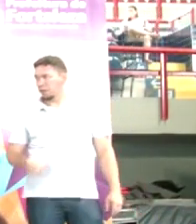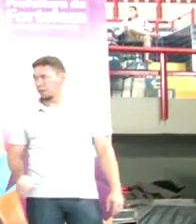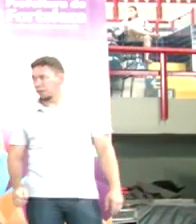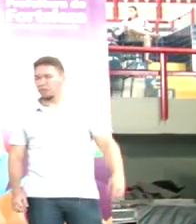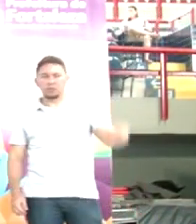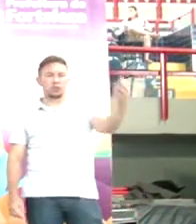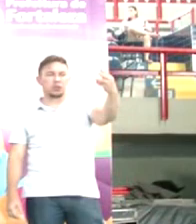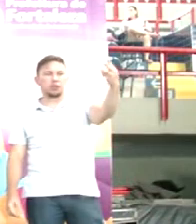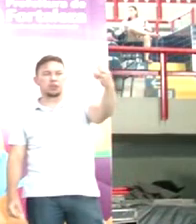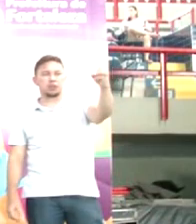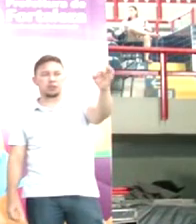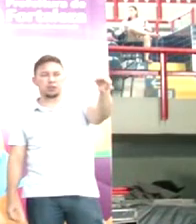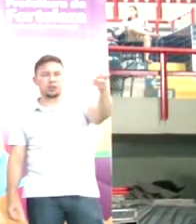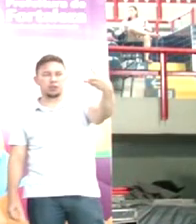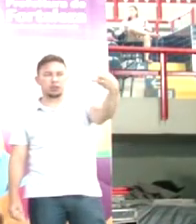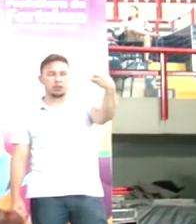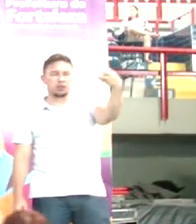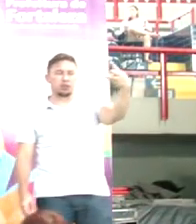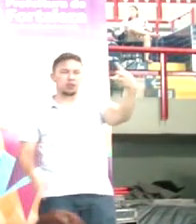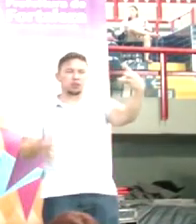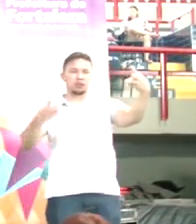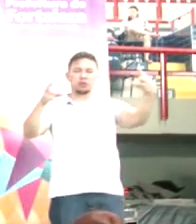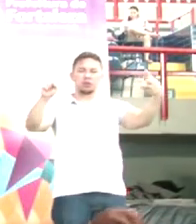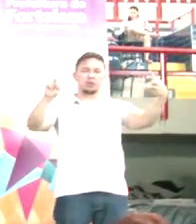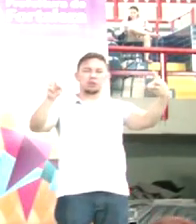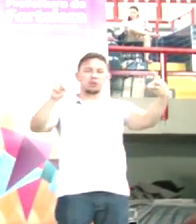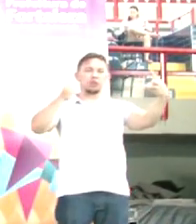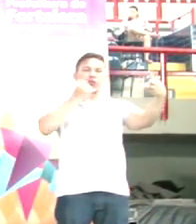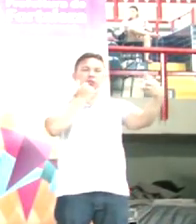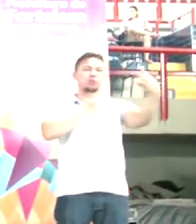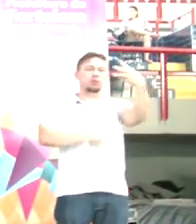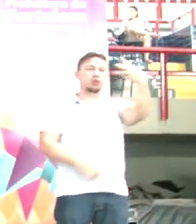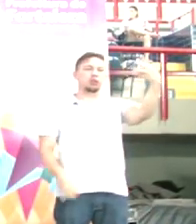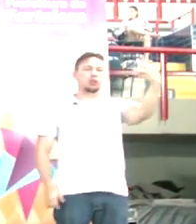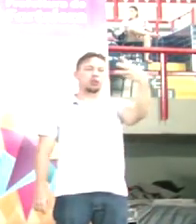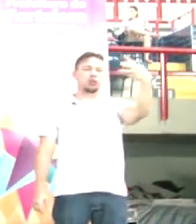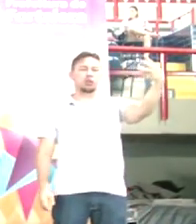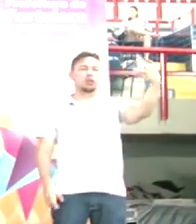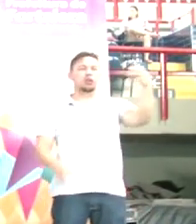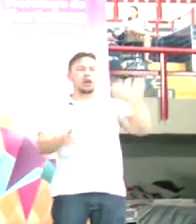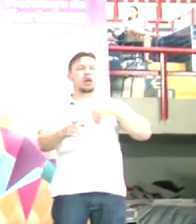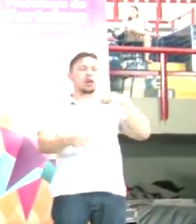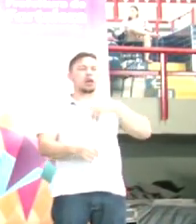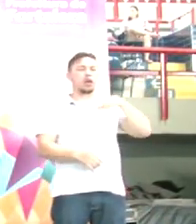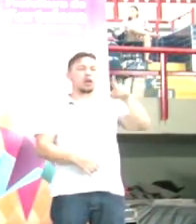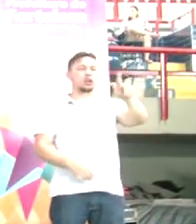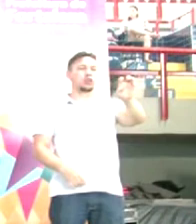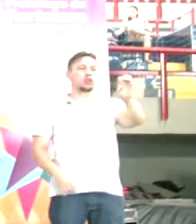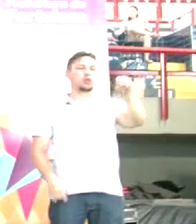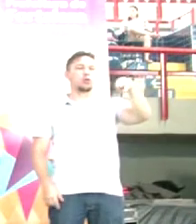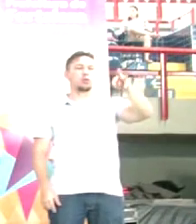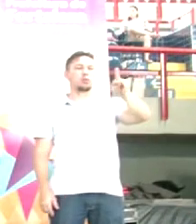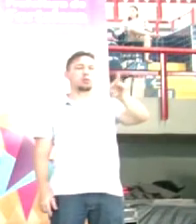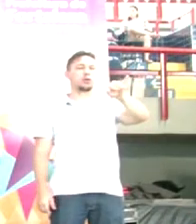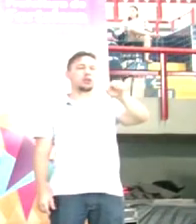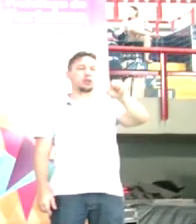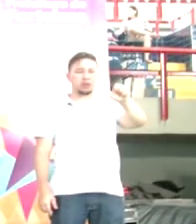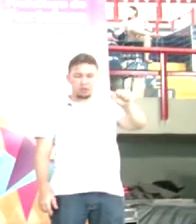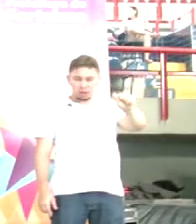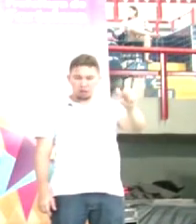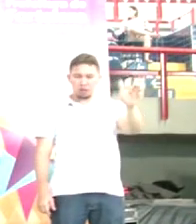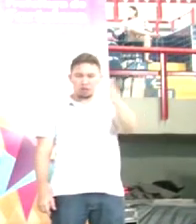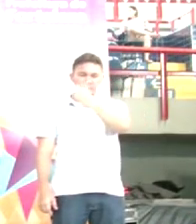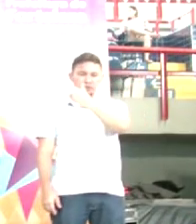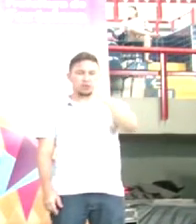É a 33 mesmo, tá certo? Muito obrigado. É a 33 mesmo, tá bom? Página 33. Então tá.